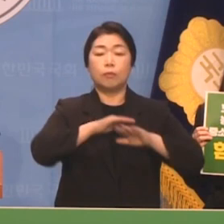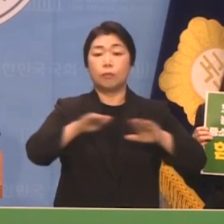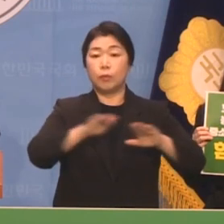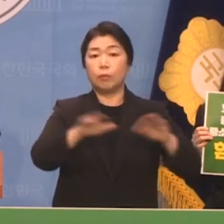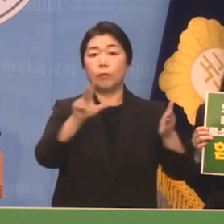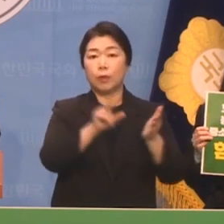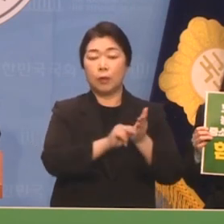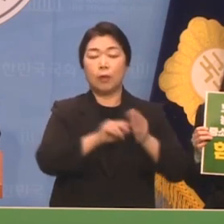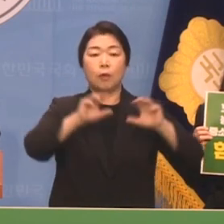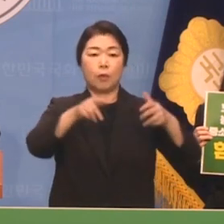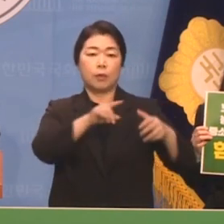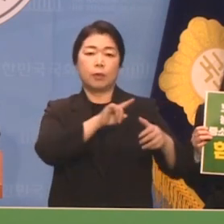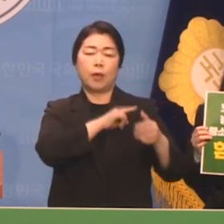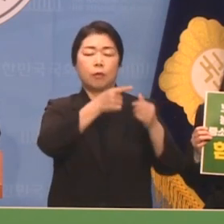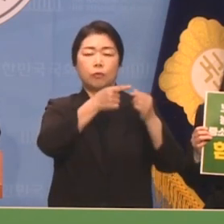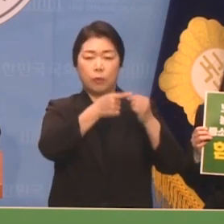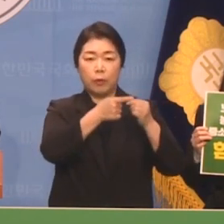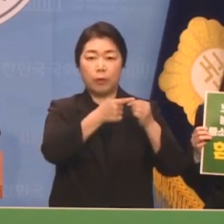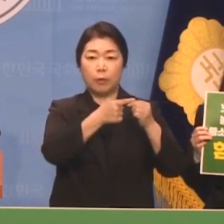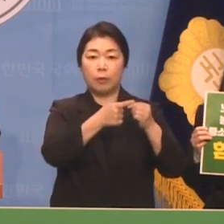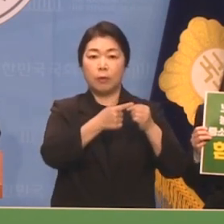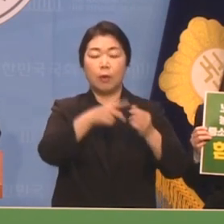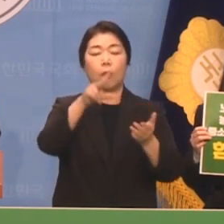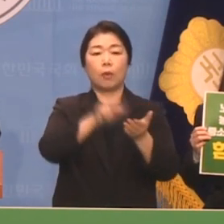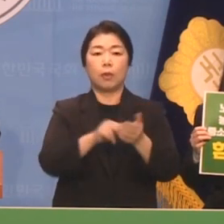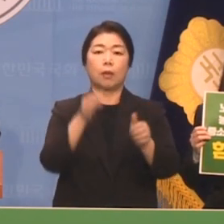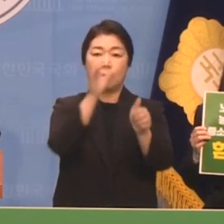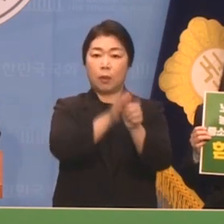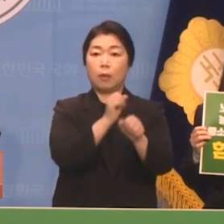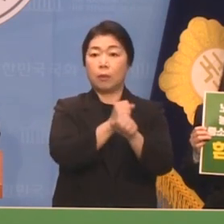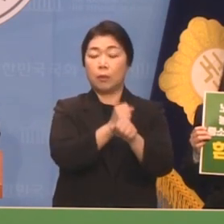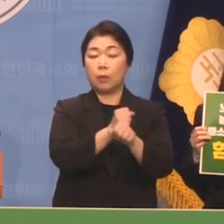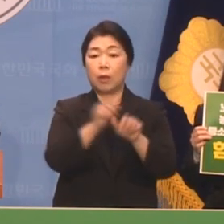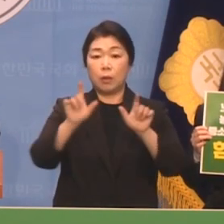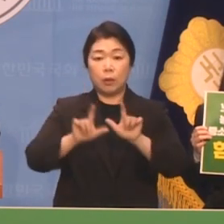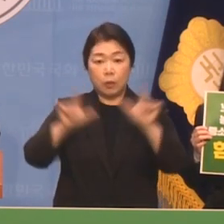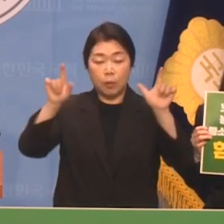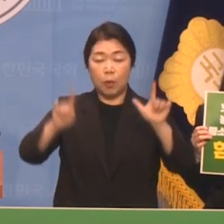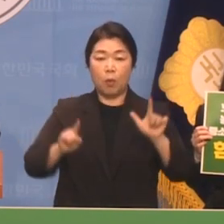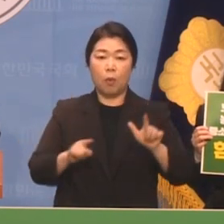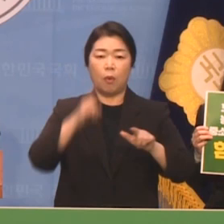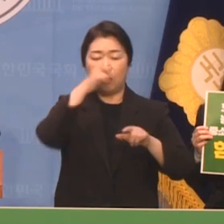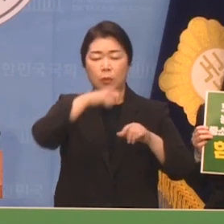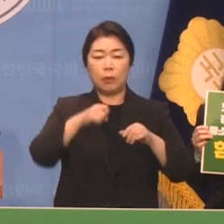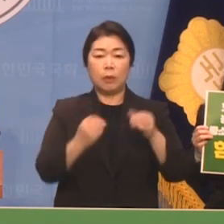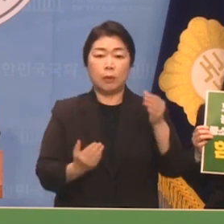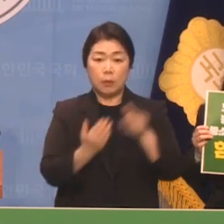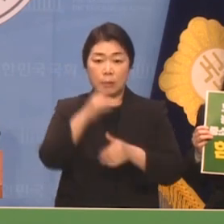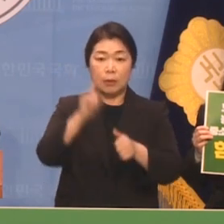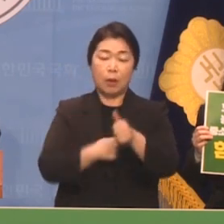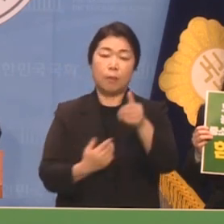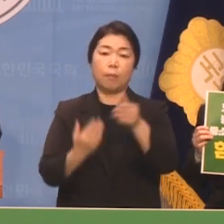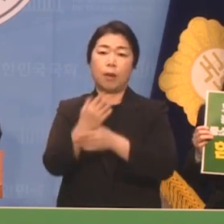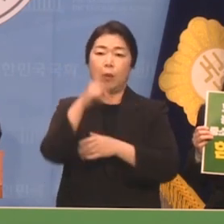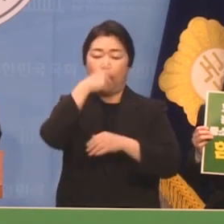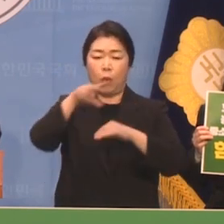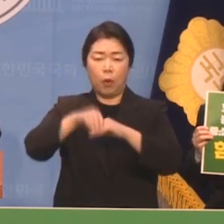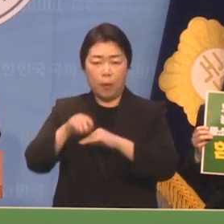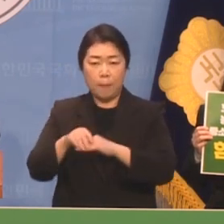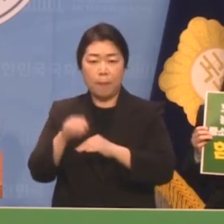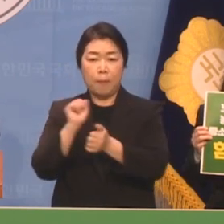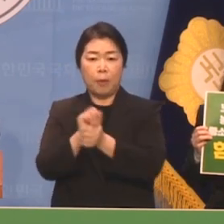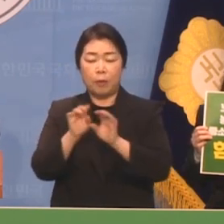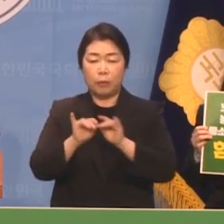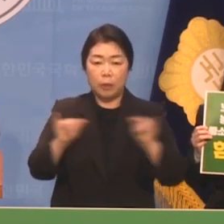과제로 하겠습니다. 기후위기는 자연재난, 오염먼지, 감염병,